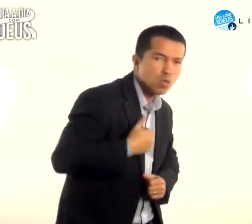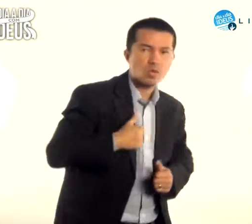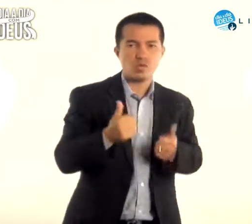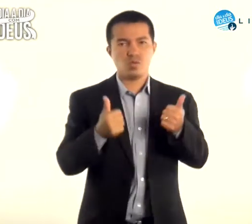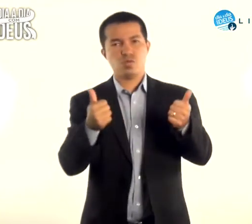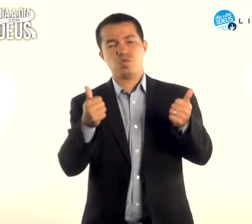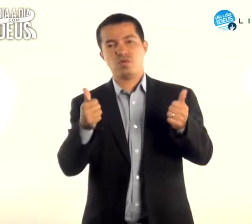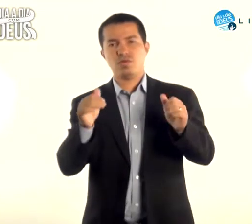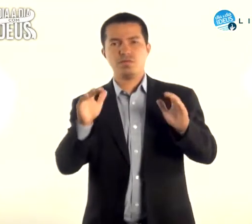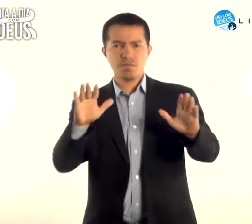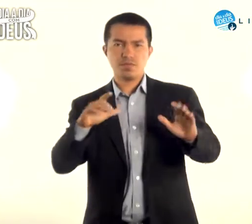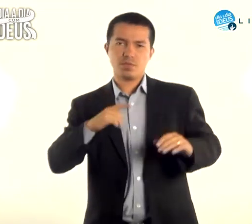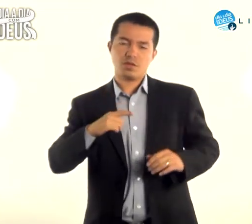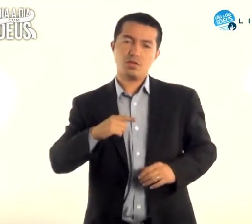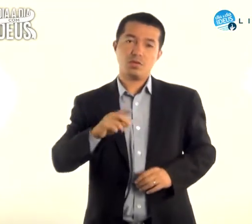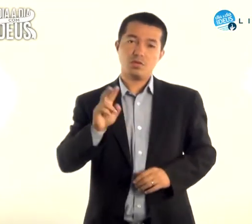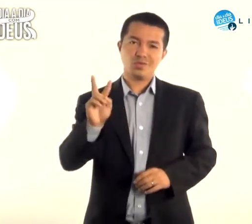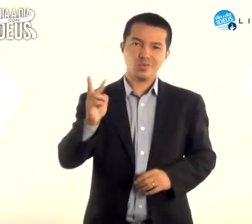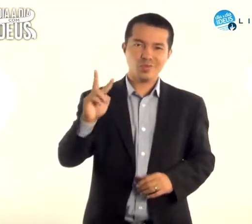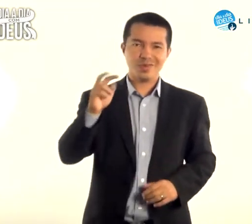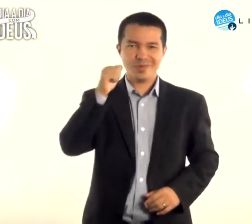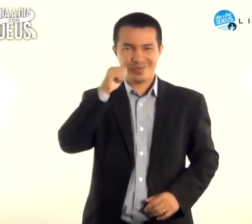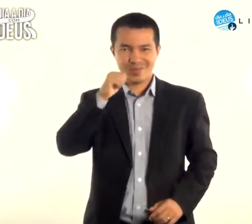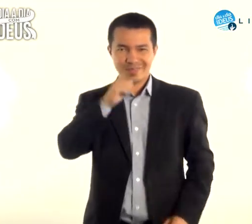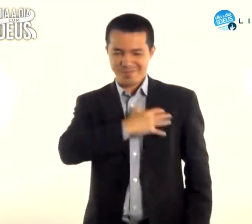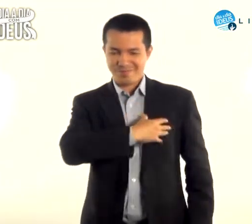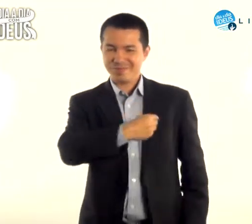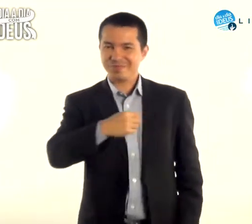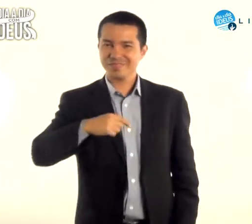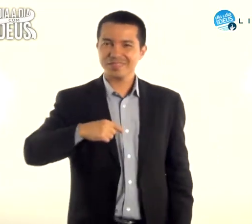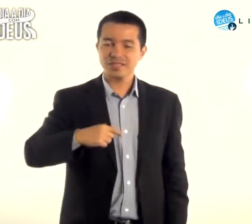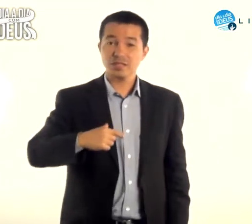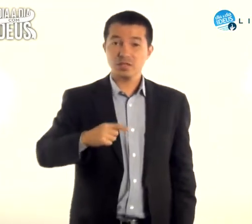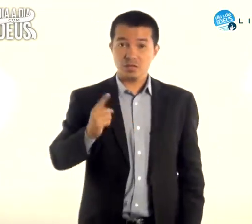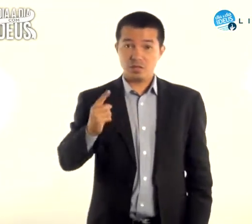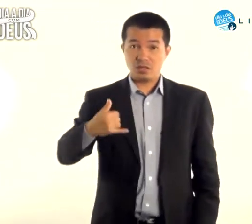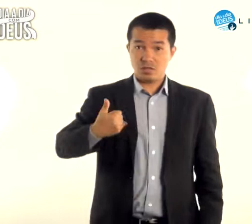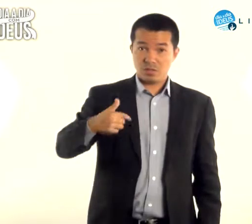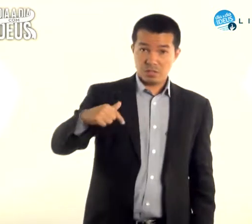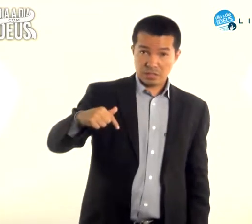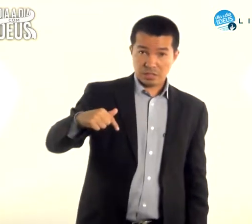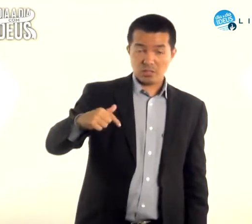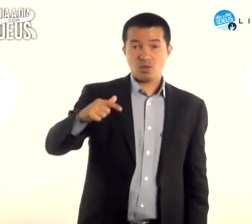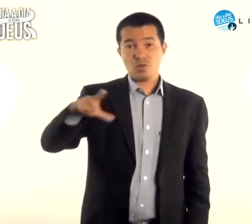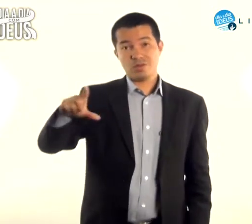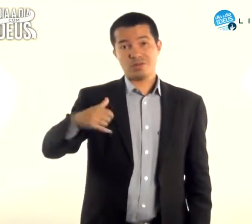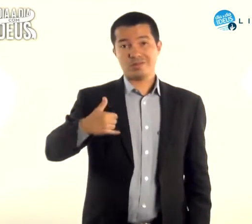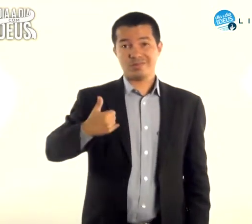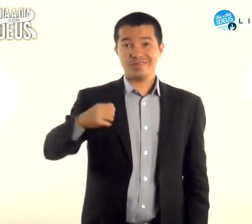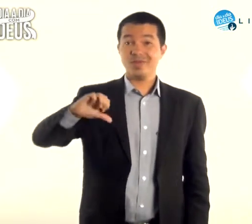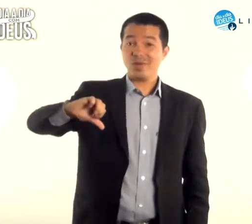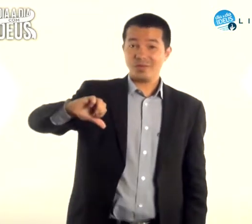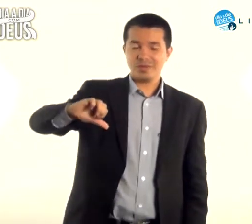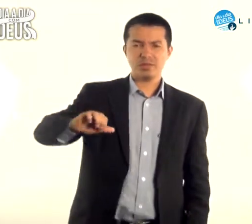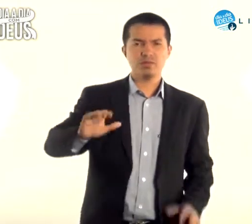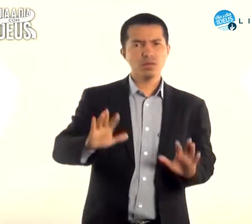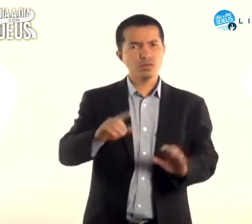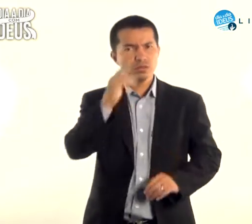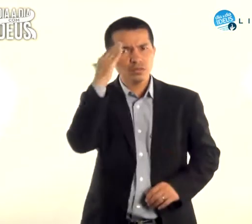nelas o que eu fazia lá atrás, né? Vamos explicar isso, quando eu era também criança, né? Quando a gente é criança, o tempo parece que